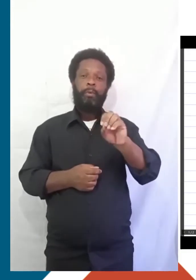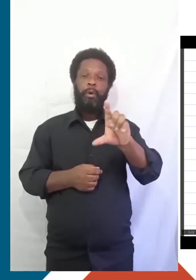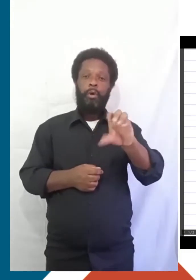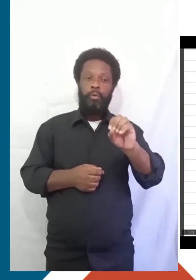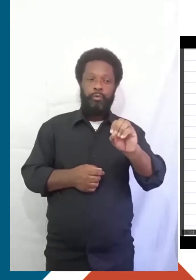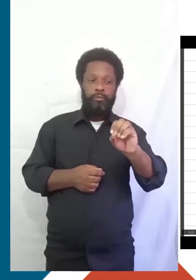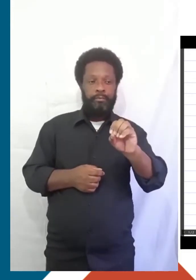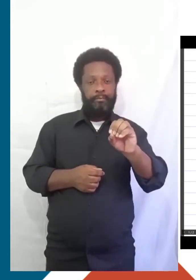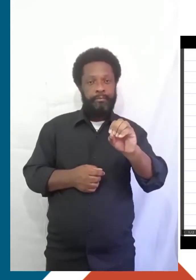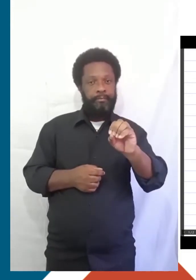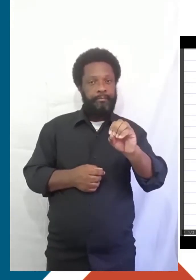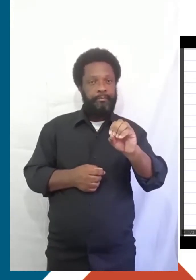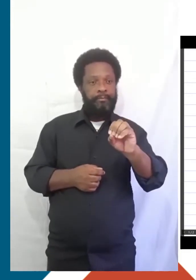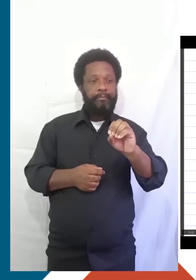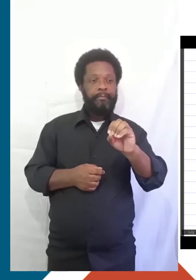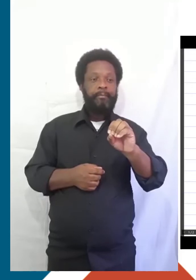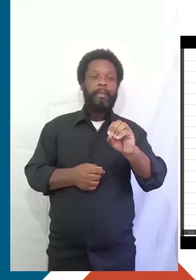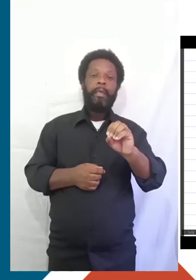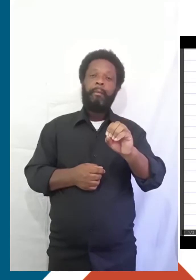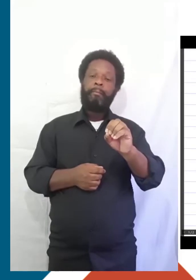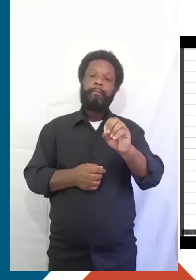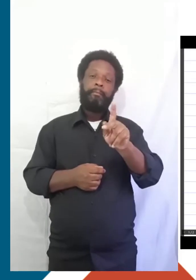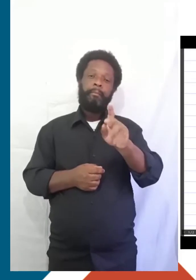um dipolo, o quê?